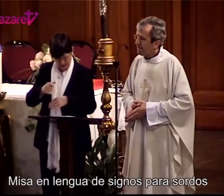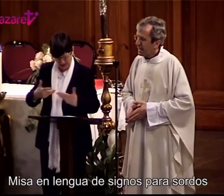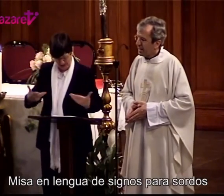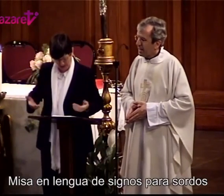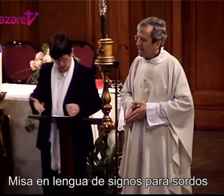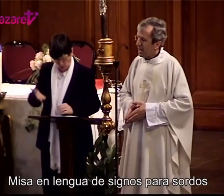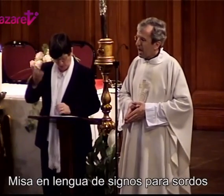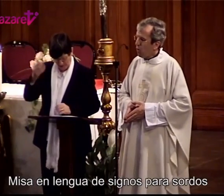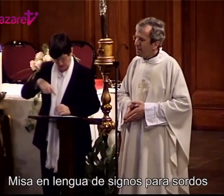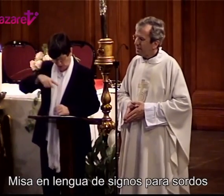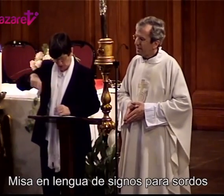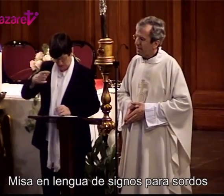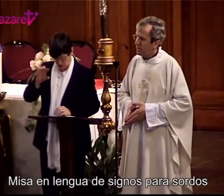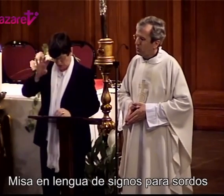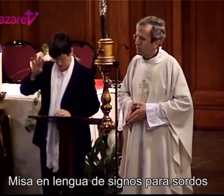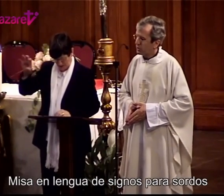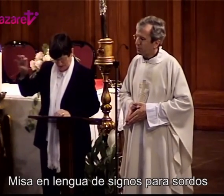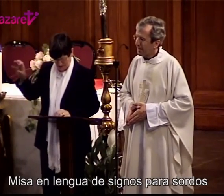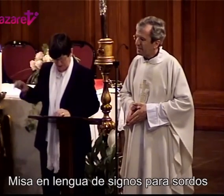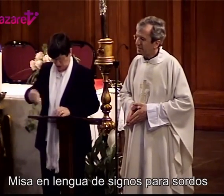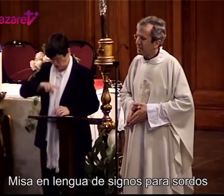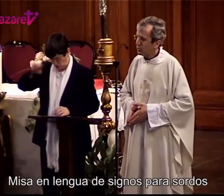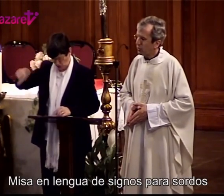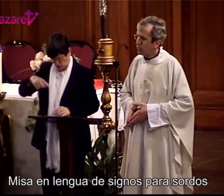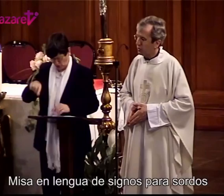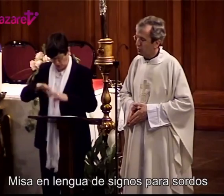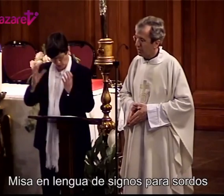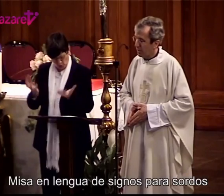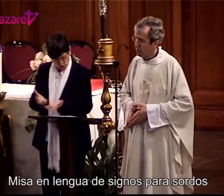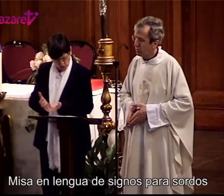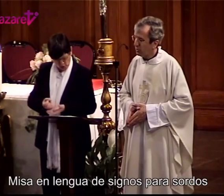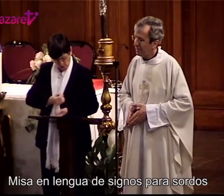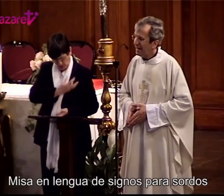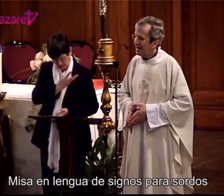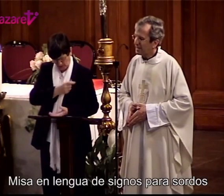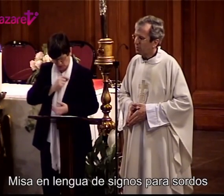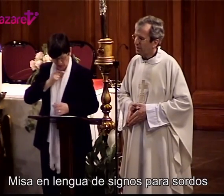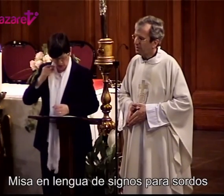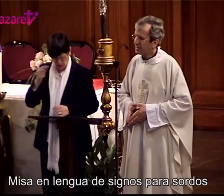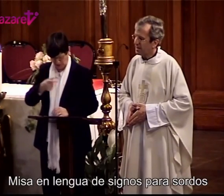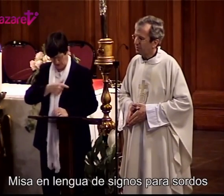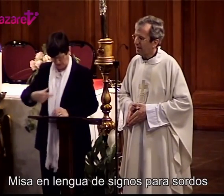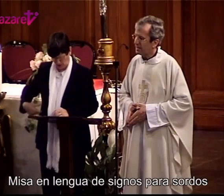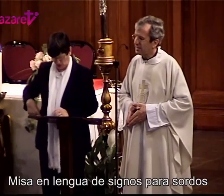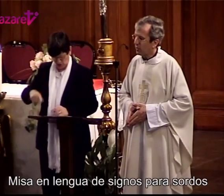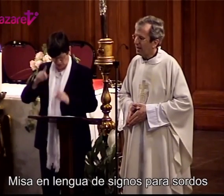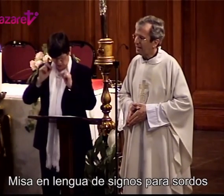que aumente nuestro país y en todo el mundo las vocaciones sacerdotales, diaconales